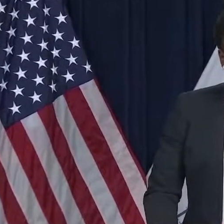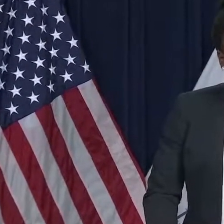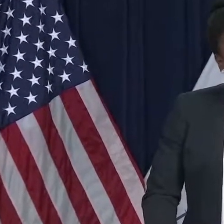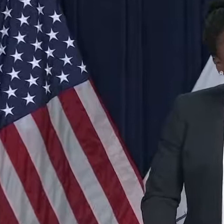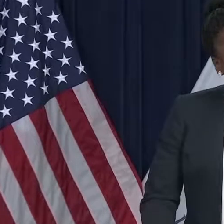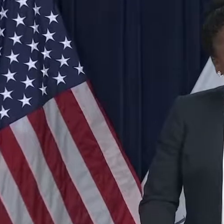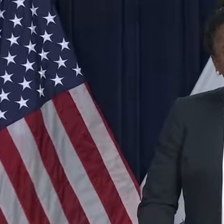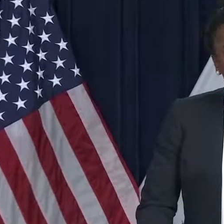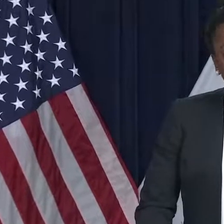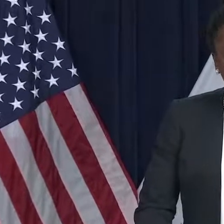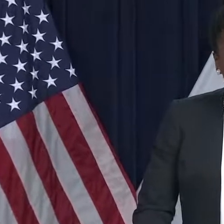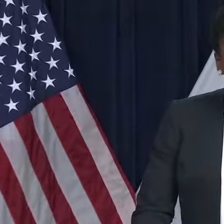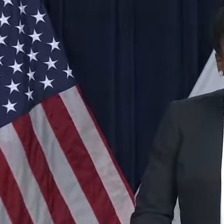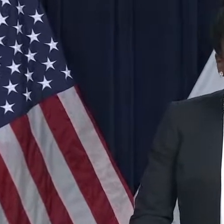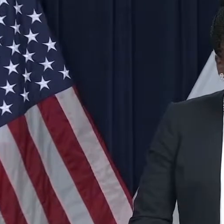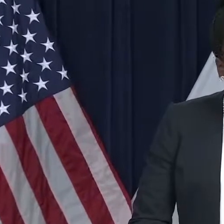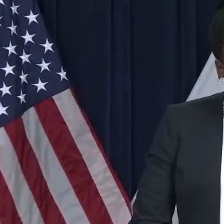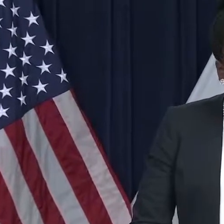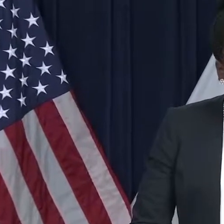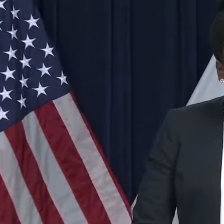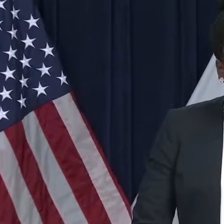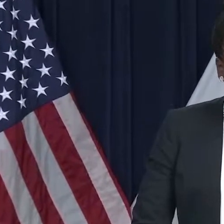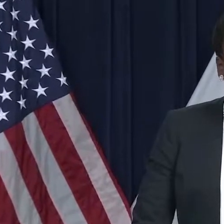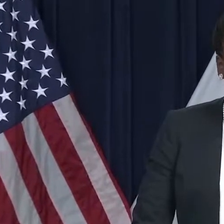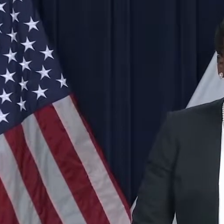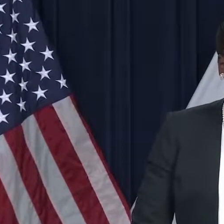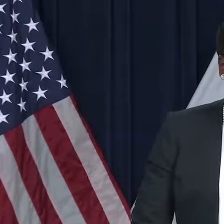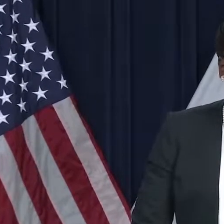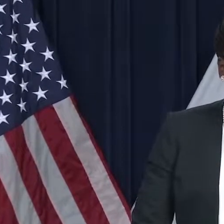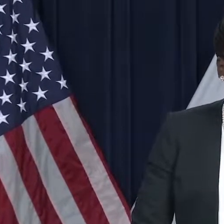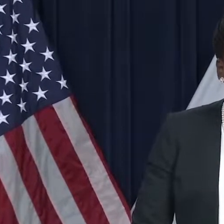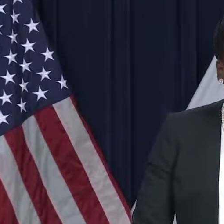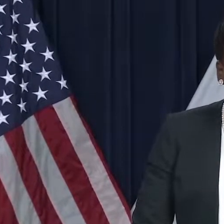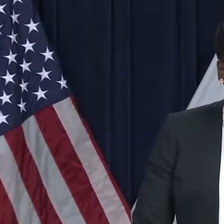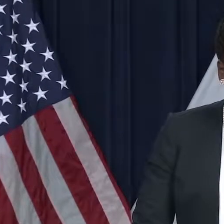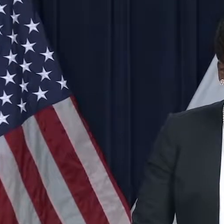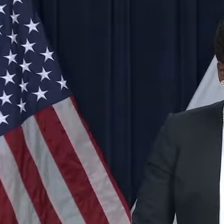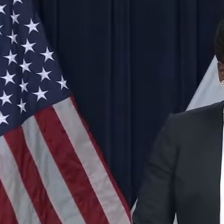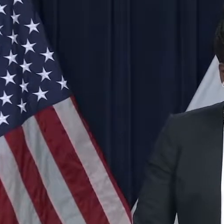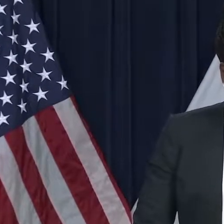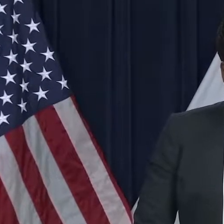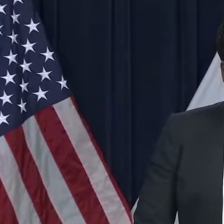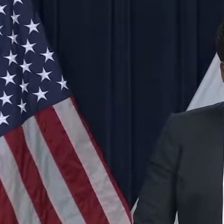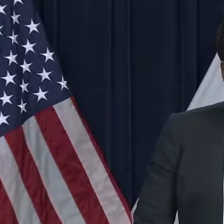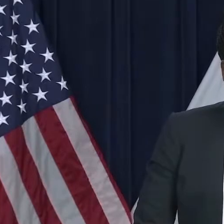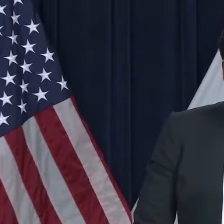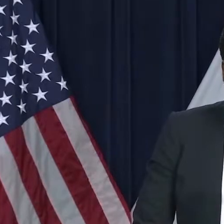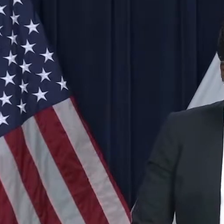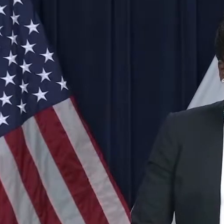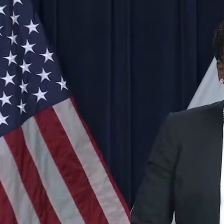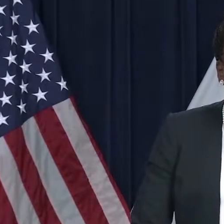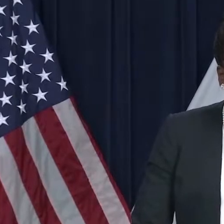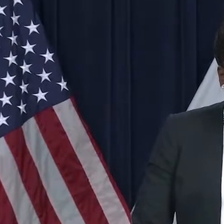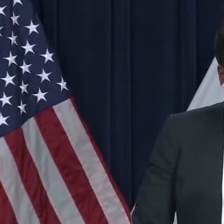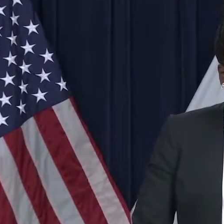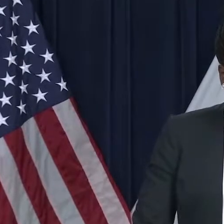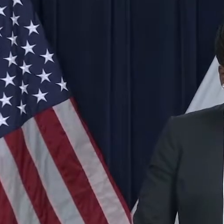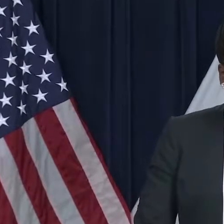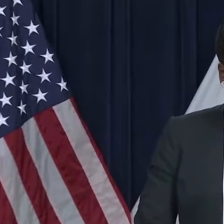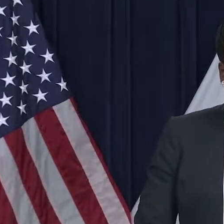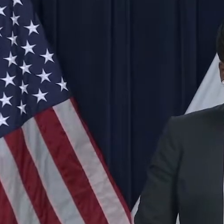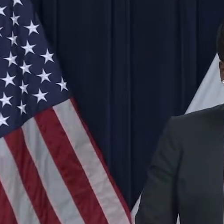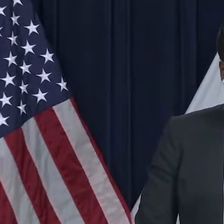electrónicos, cartas y llamadas telefónicas de estudiantes, padres, maestros, entrenadoras y